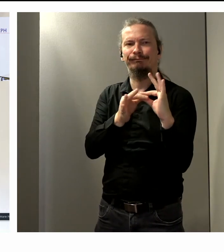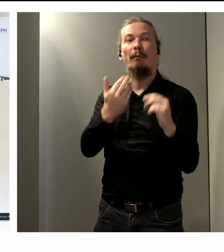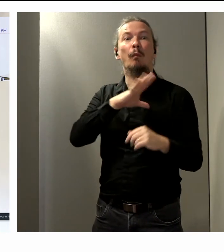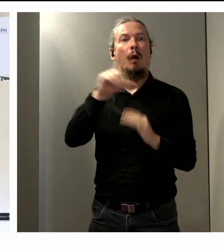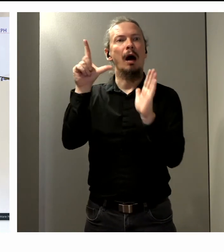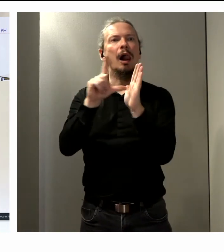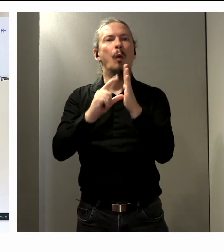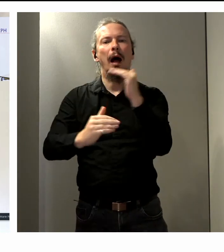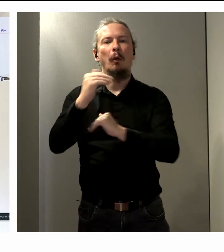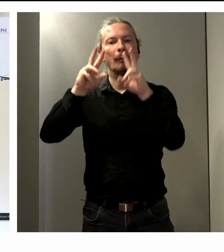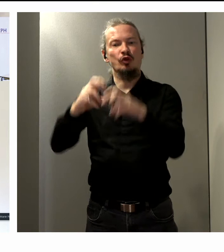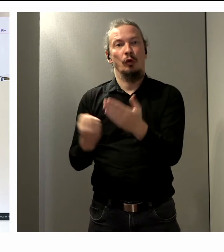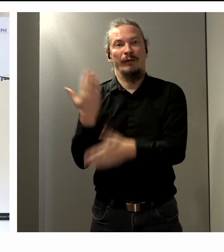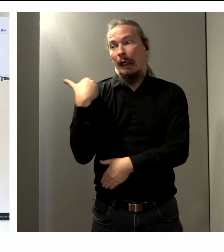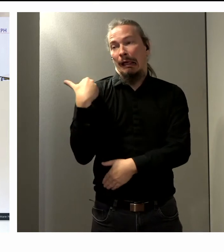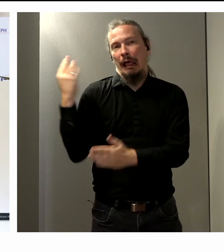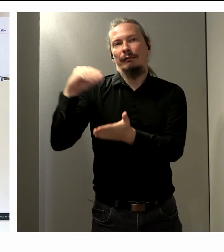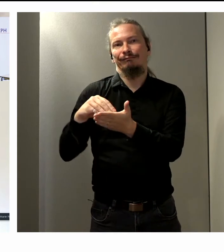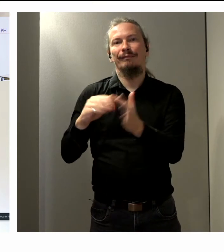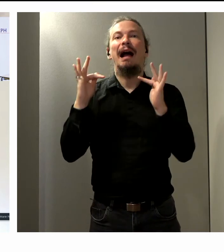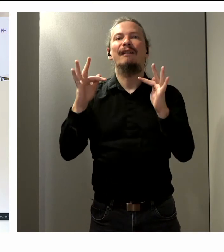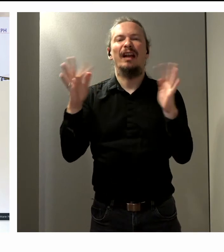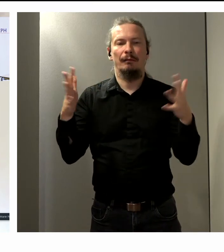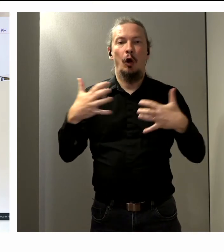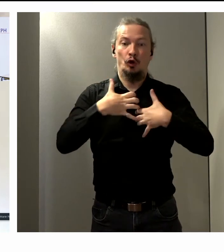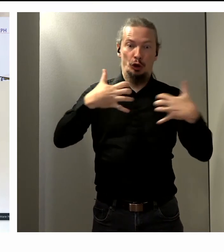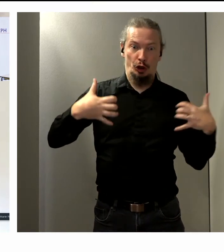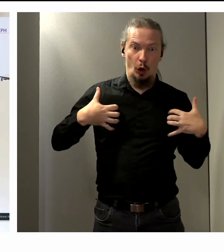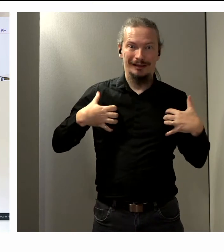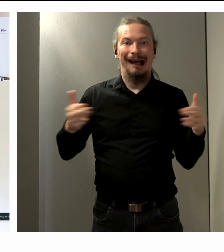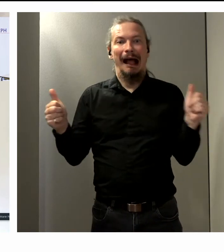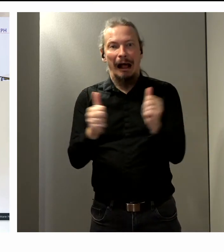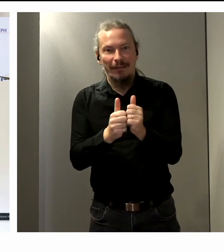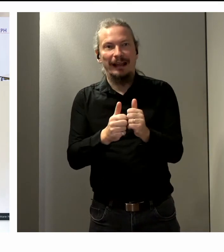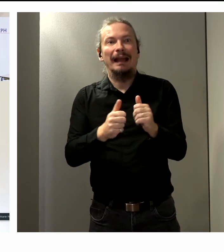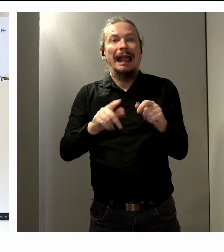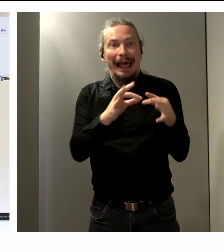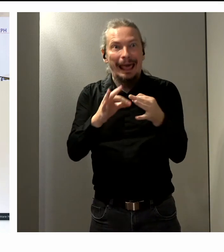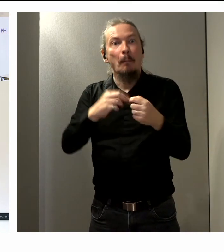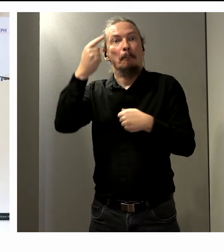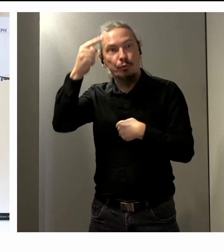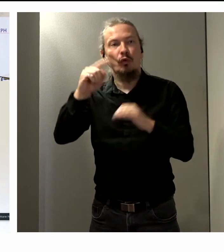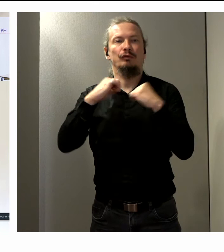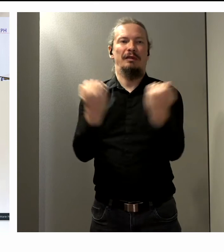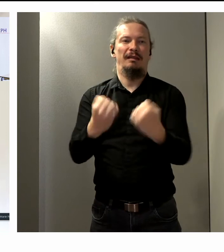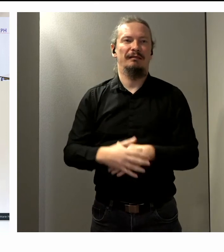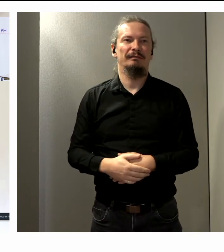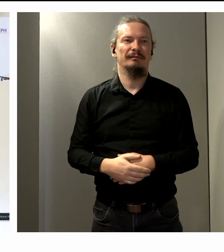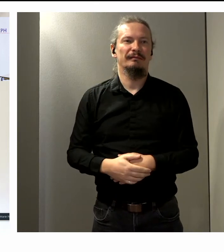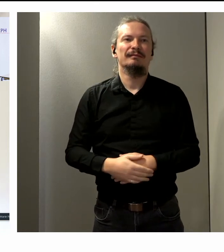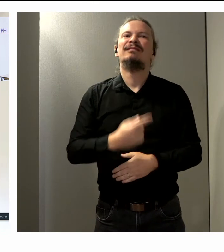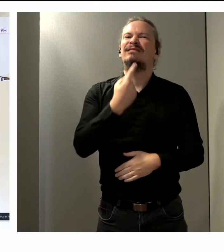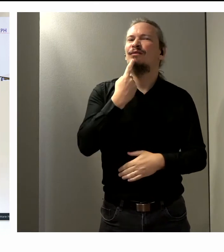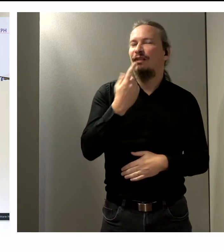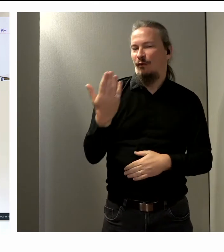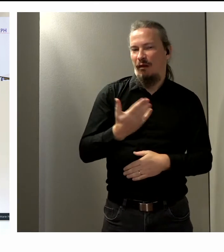la nouvelle loi de programmation de la recherche, c'est le volet sciences avec et pour la société. Ce nouveau volet de la loi offre la